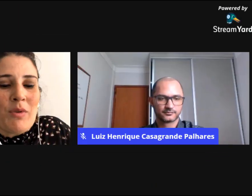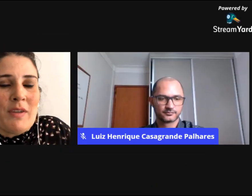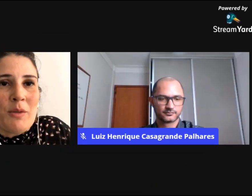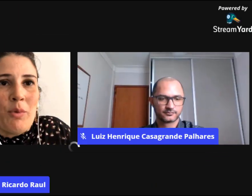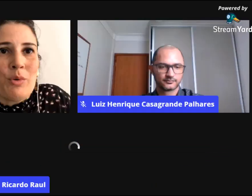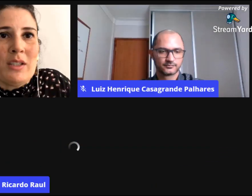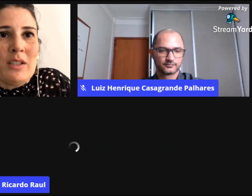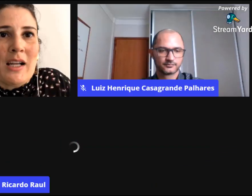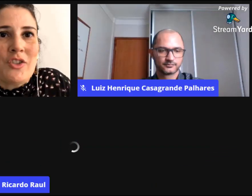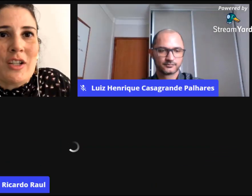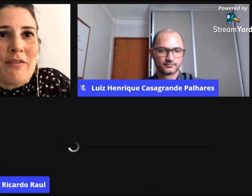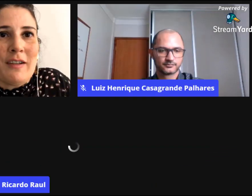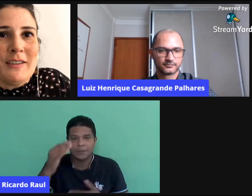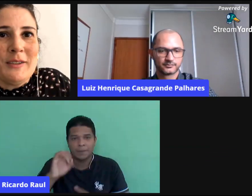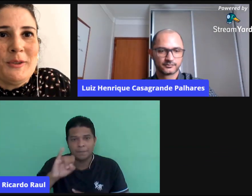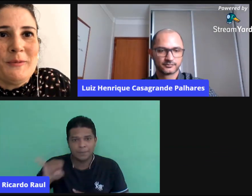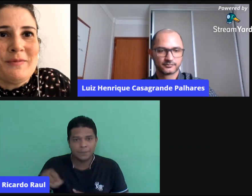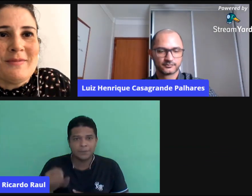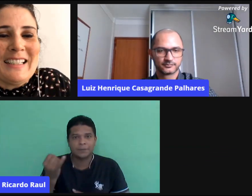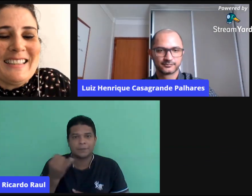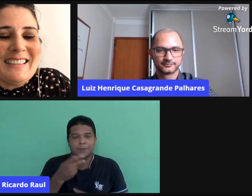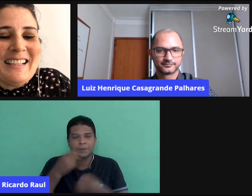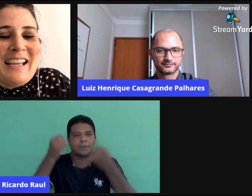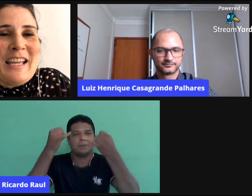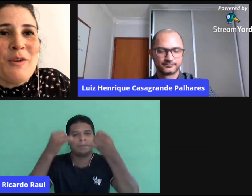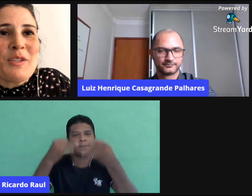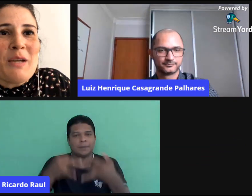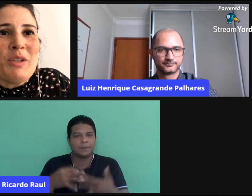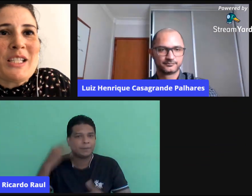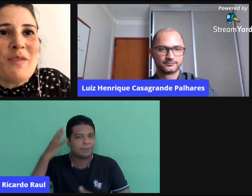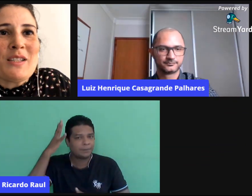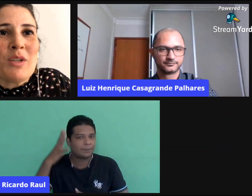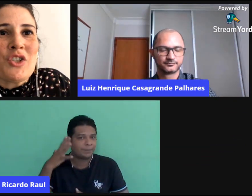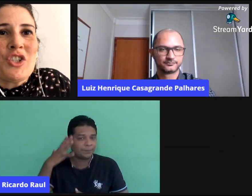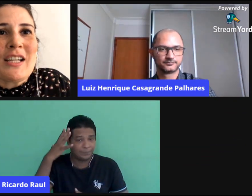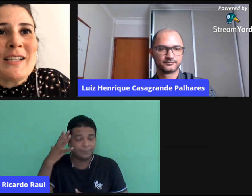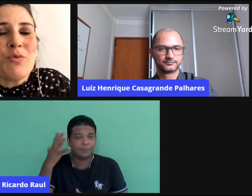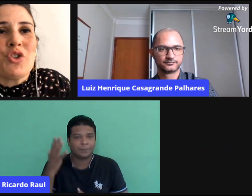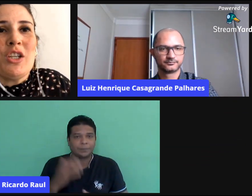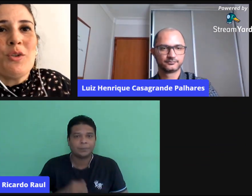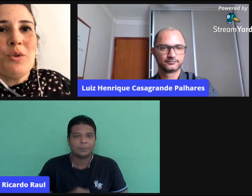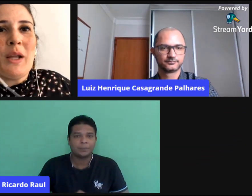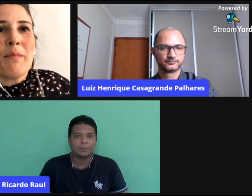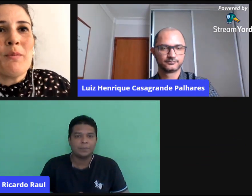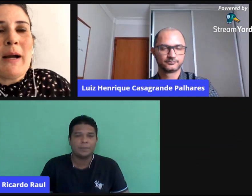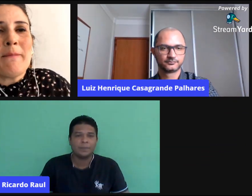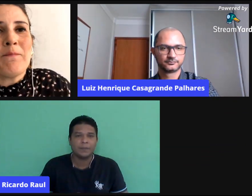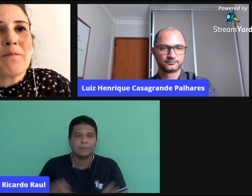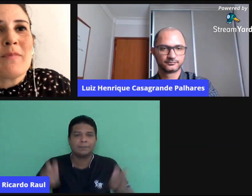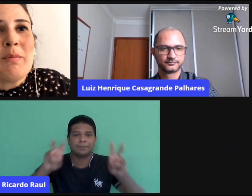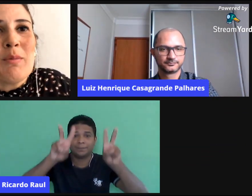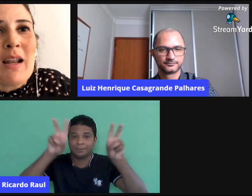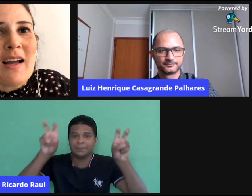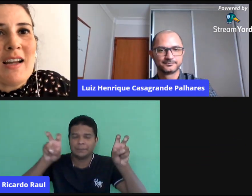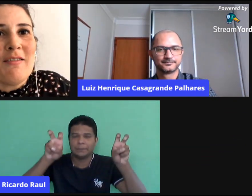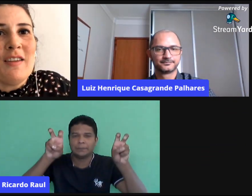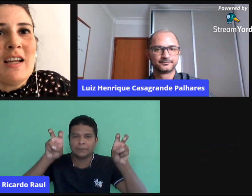agradecendo mais uma vez a oportunidade de estar falando, né? Eu sei que muitas vezes, quando a gente traz um título, né? Para uma